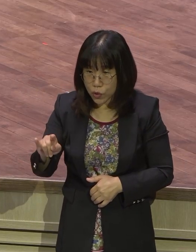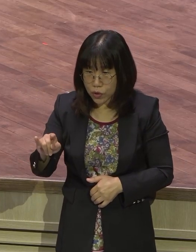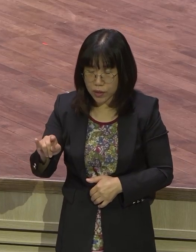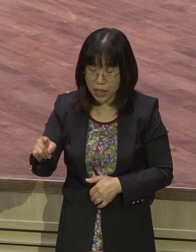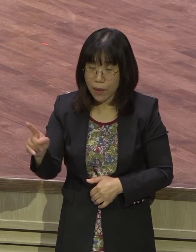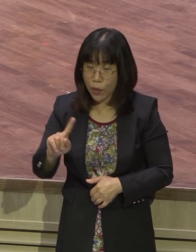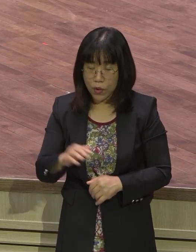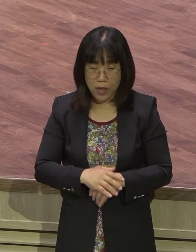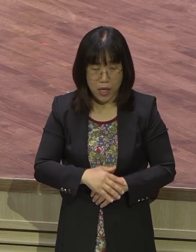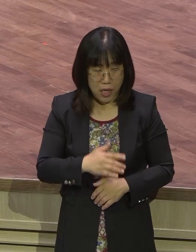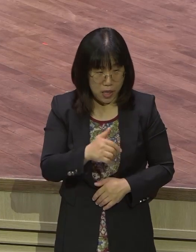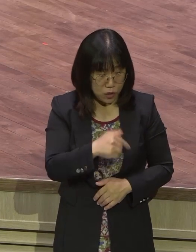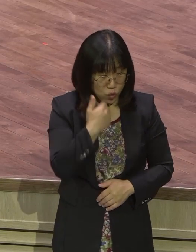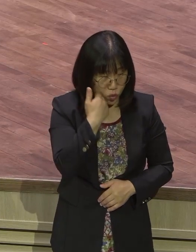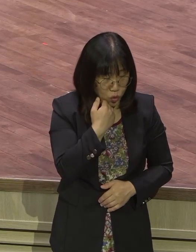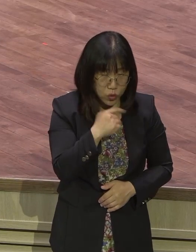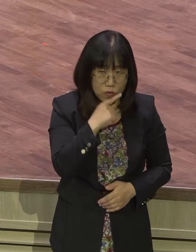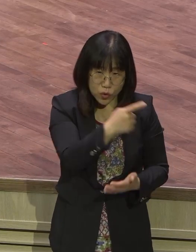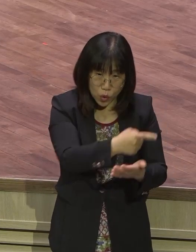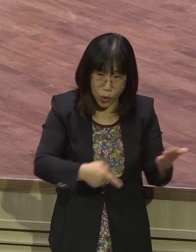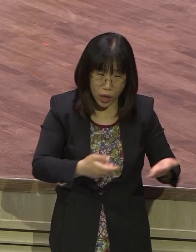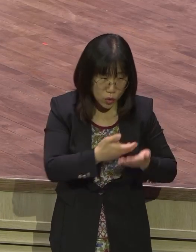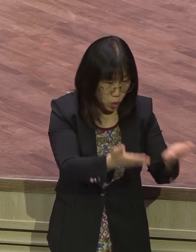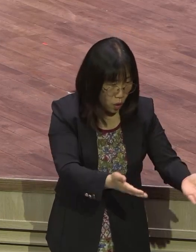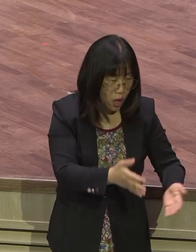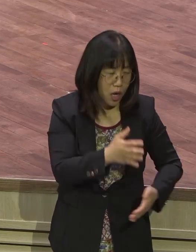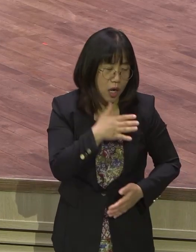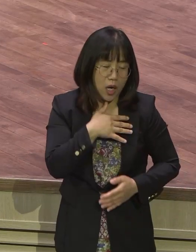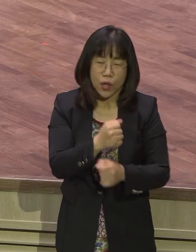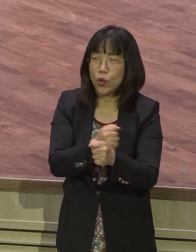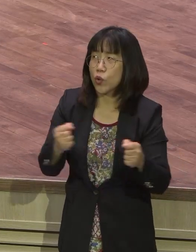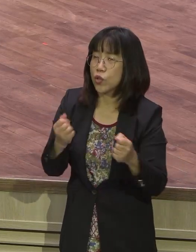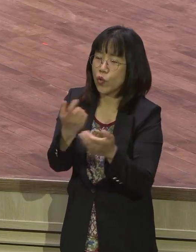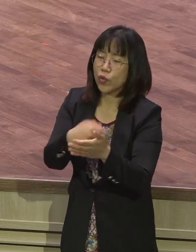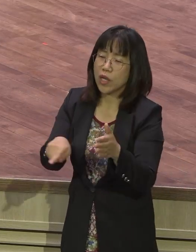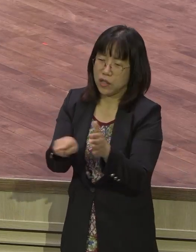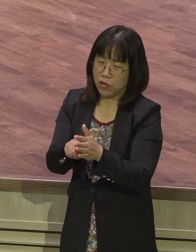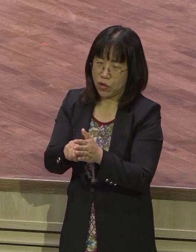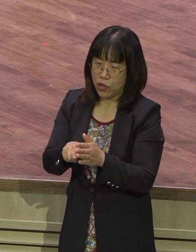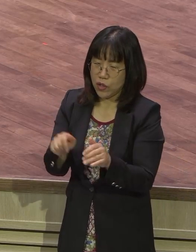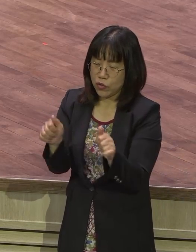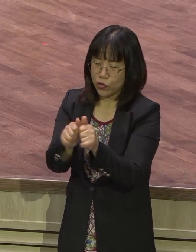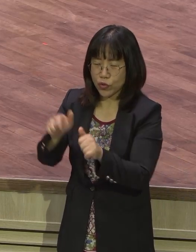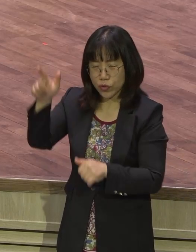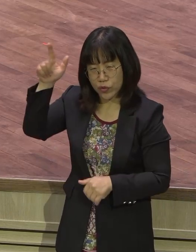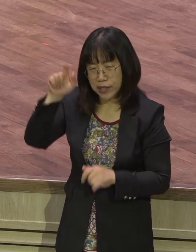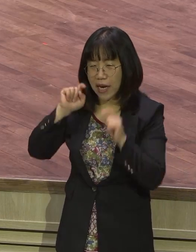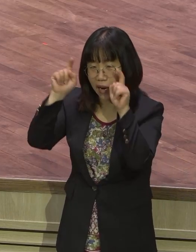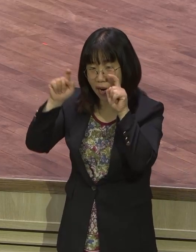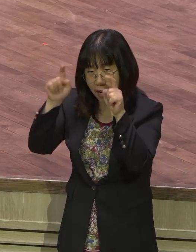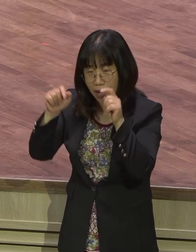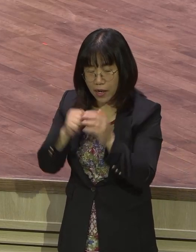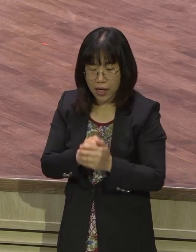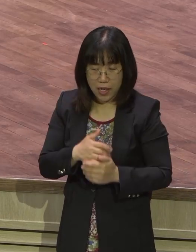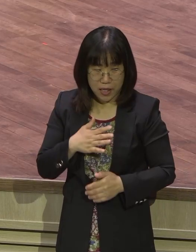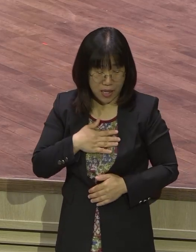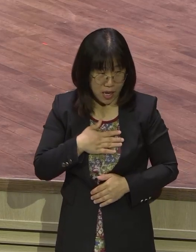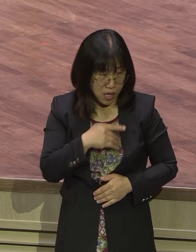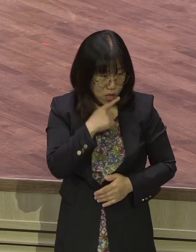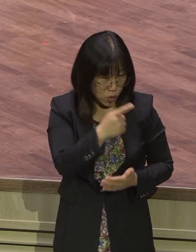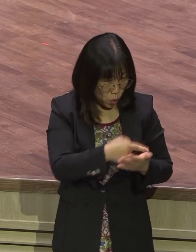용서받기 위해서 제사로 험없는 수양을 제물로 드리고 여기에 범한 물건에 5분의 1을